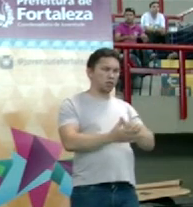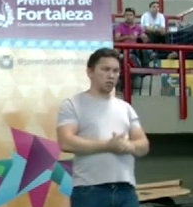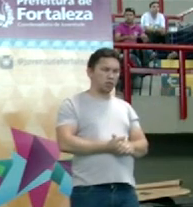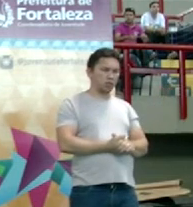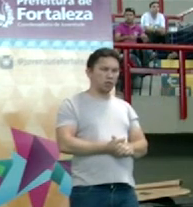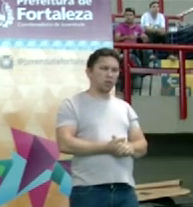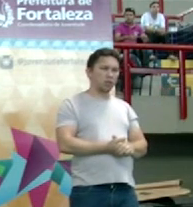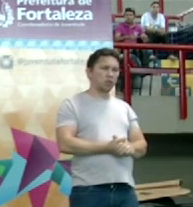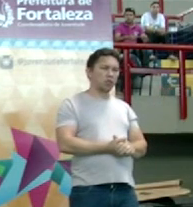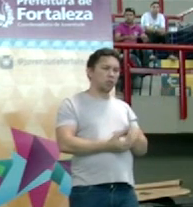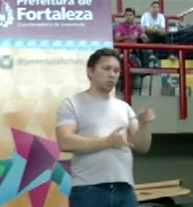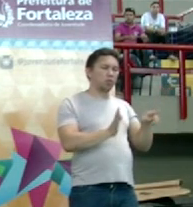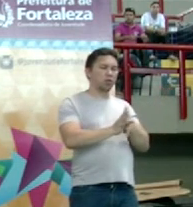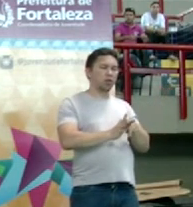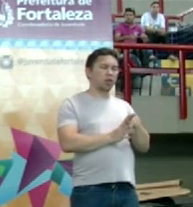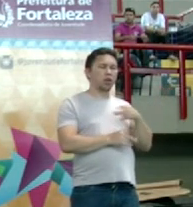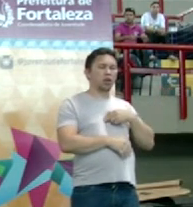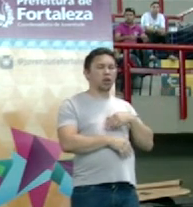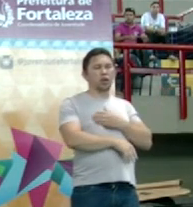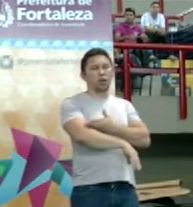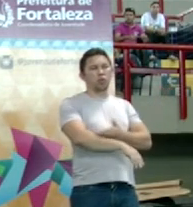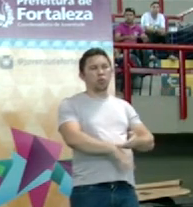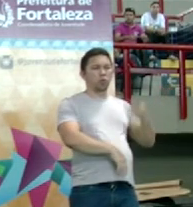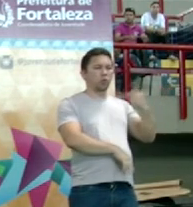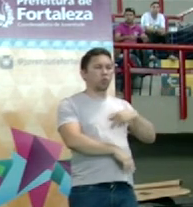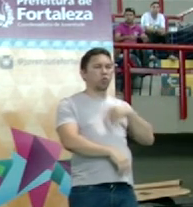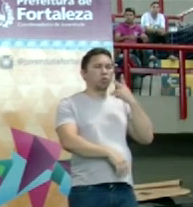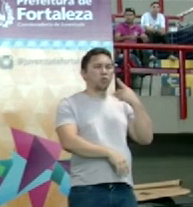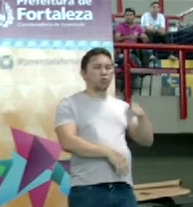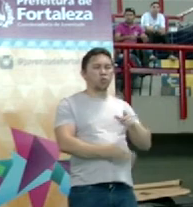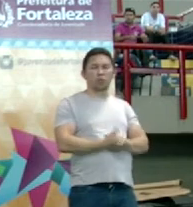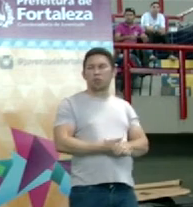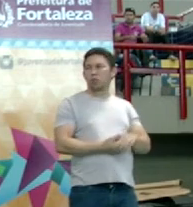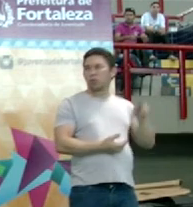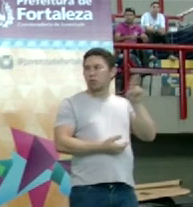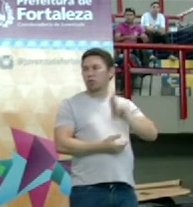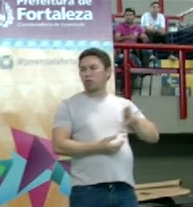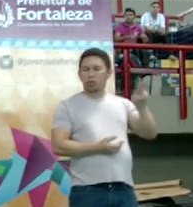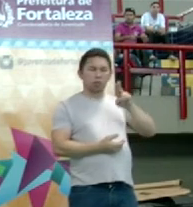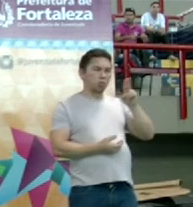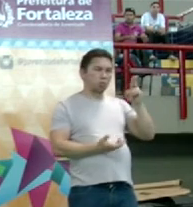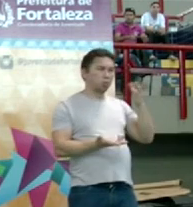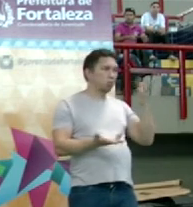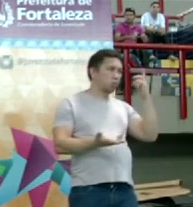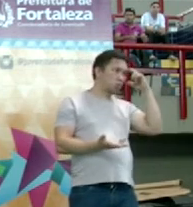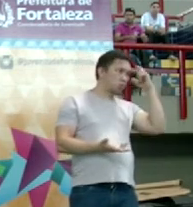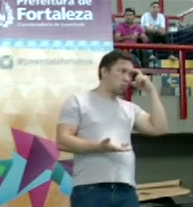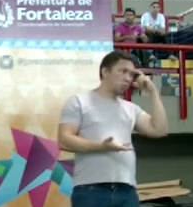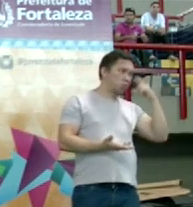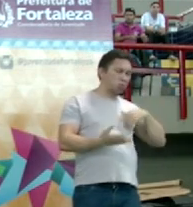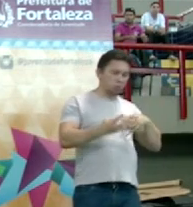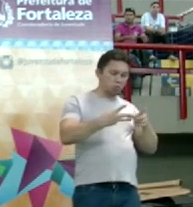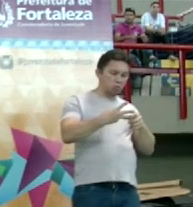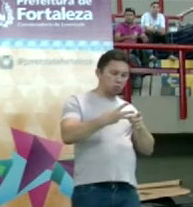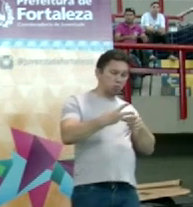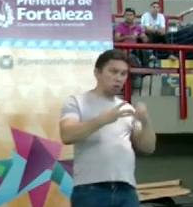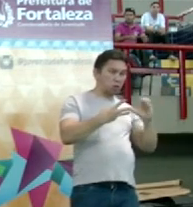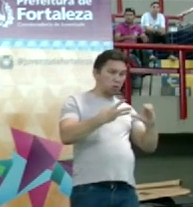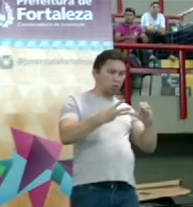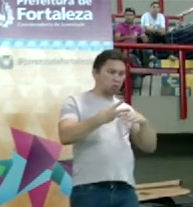nunca fora delas. Por usar, para erradicar o problema na conclusão, pode usar?